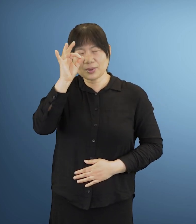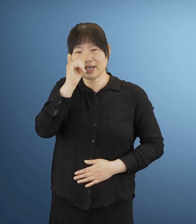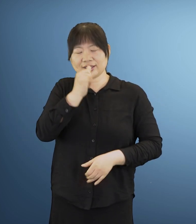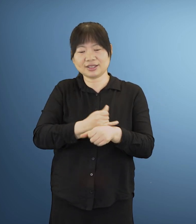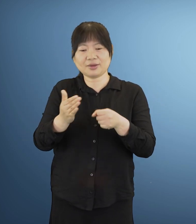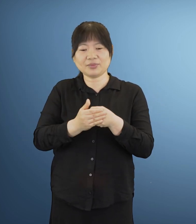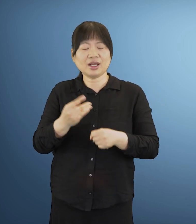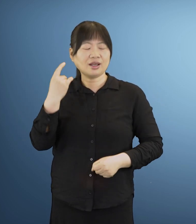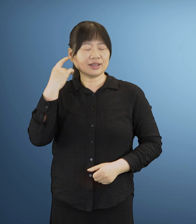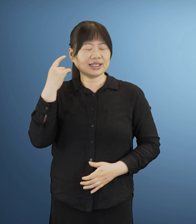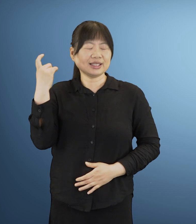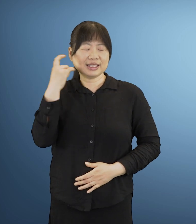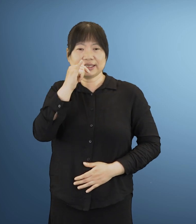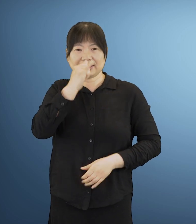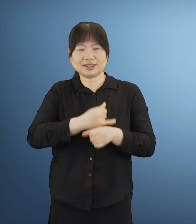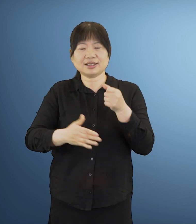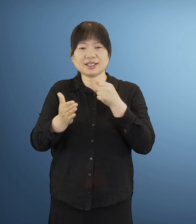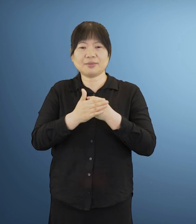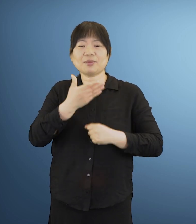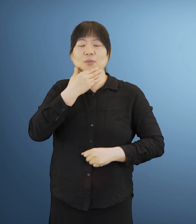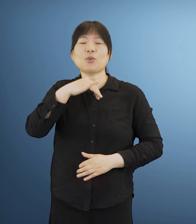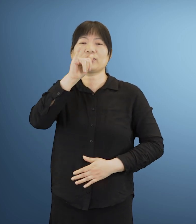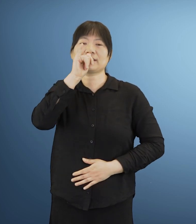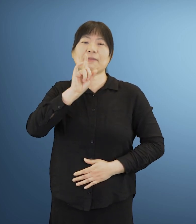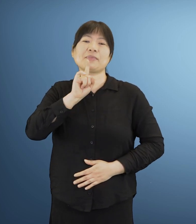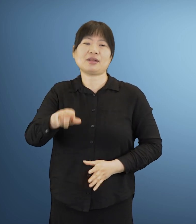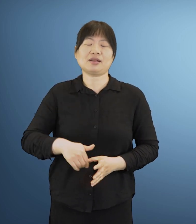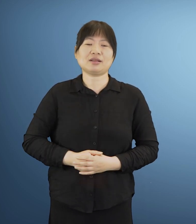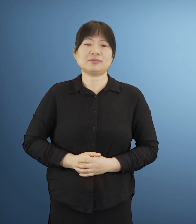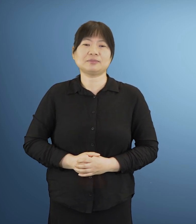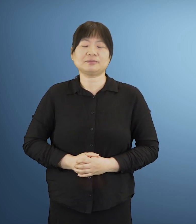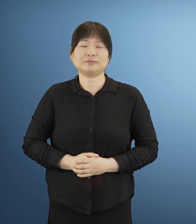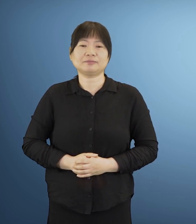너희 귀는 들음으로 복이 있도다. 아멘.